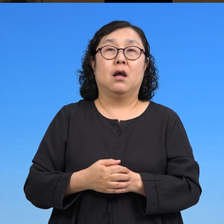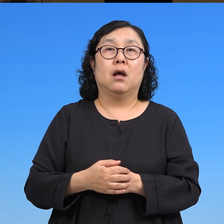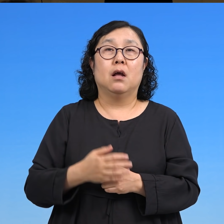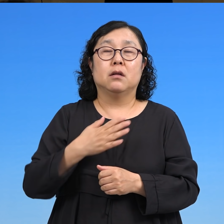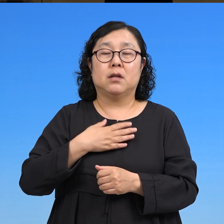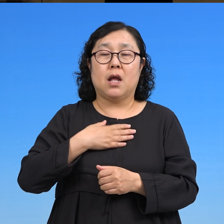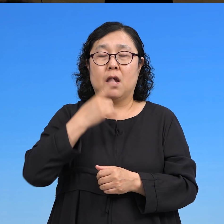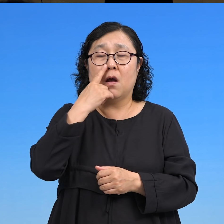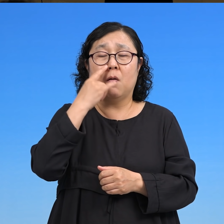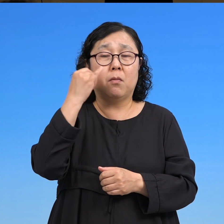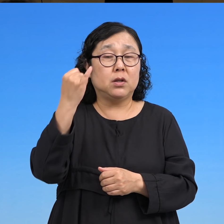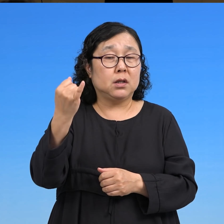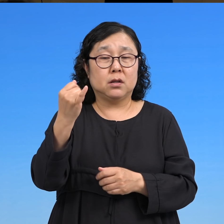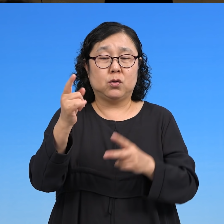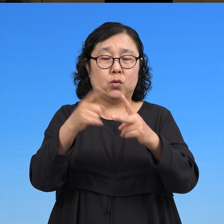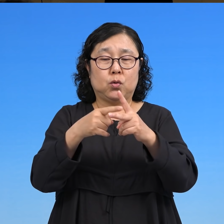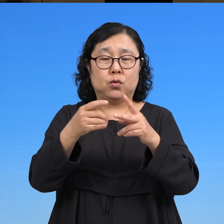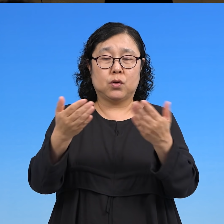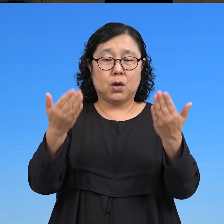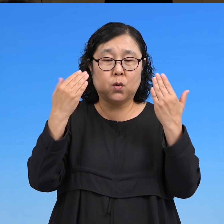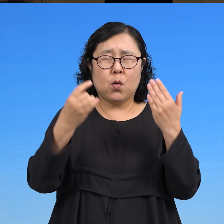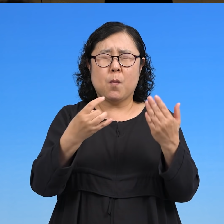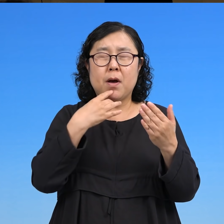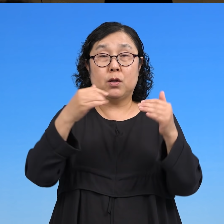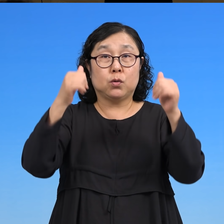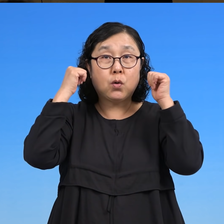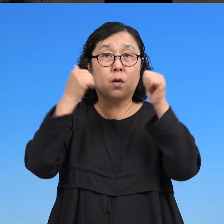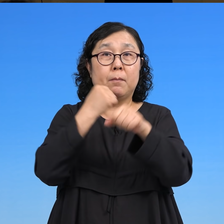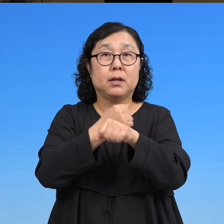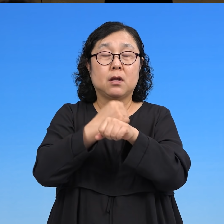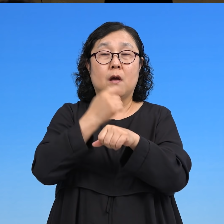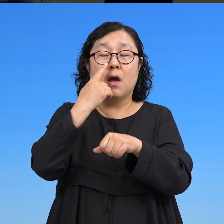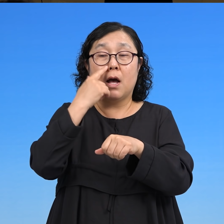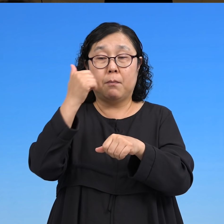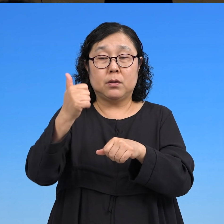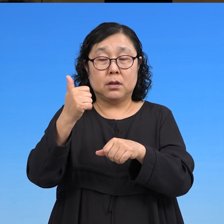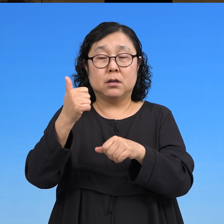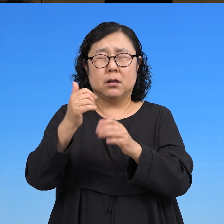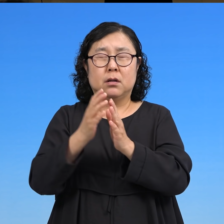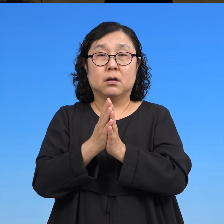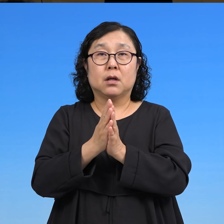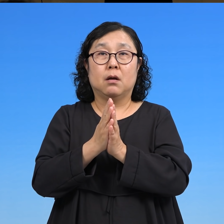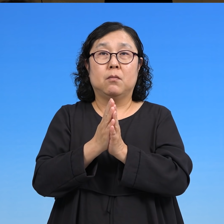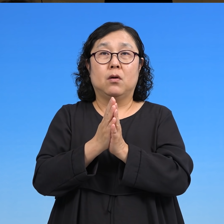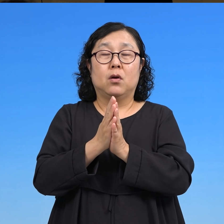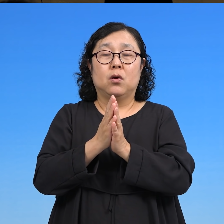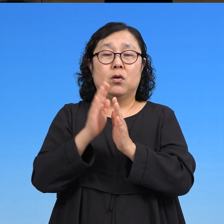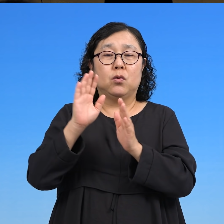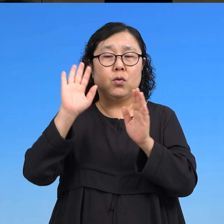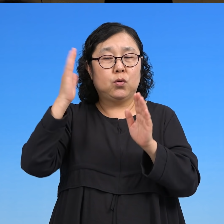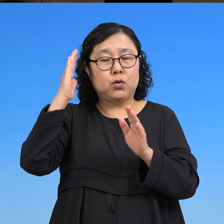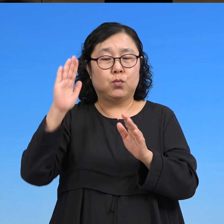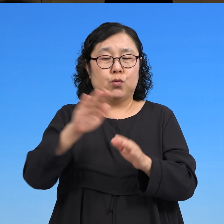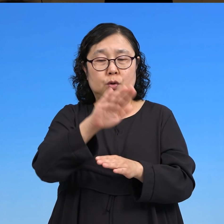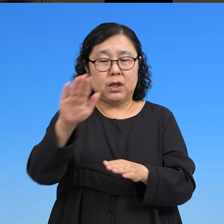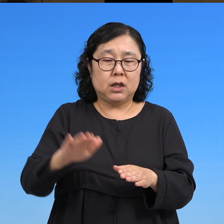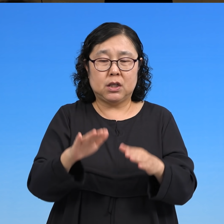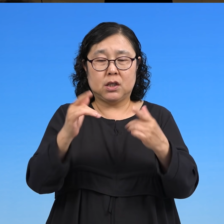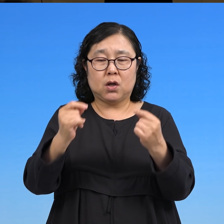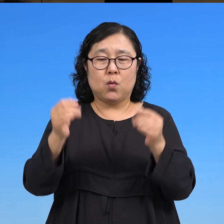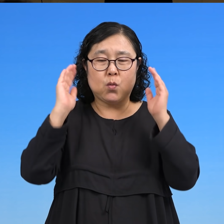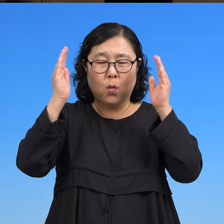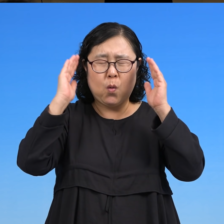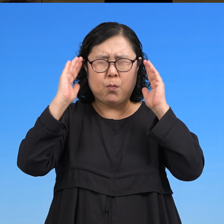물론 목회를 하셔야 되니까 어머니보다는 학력이 높으시지만, 오늘 우리 같이 대학원 나오고